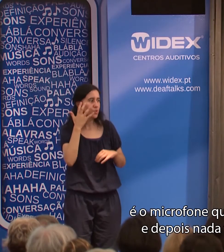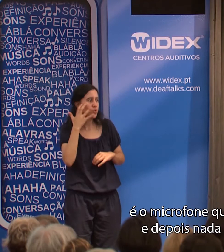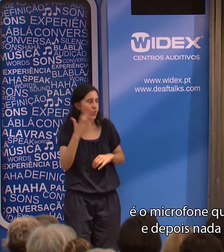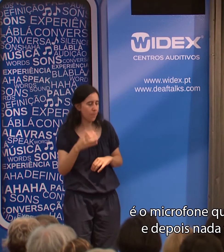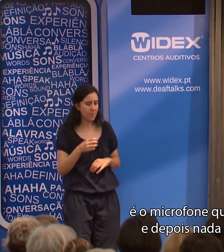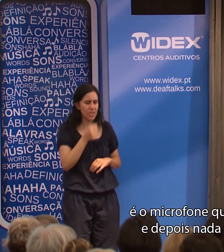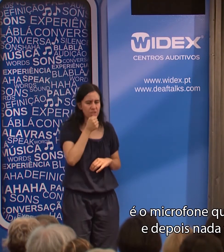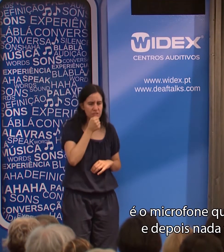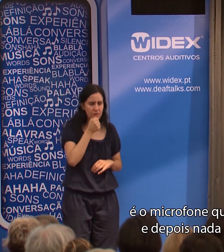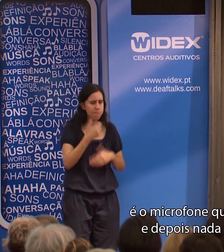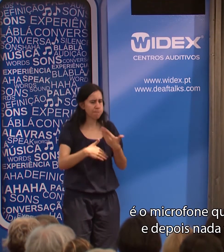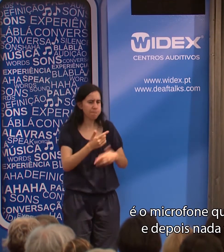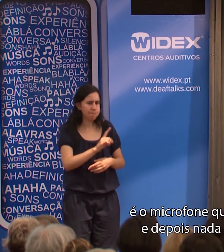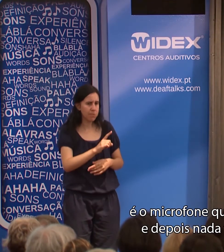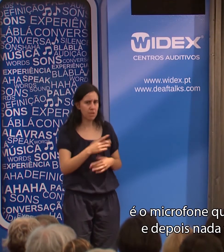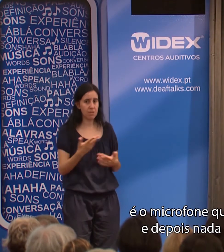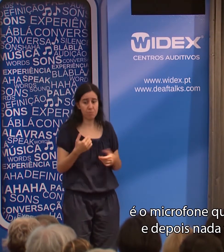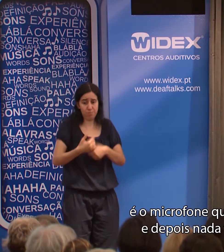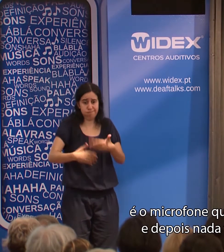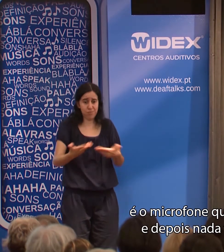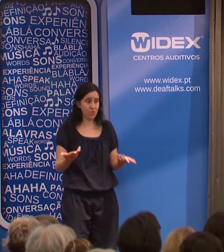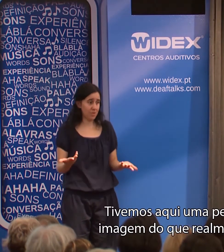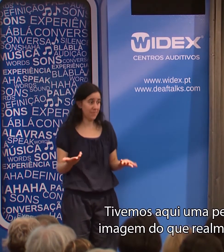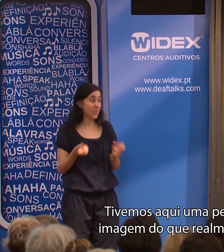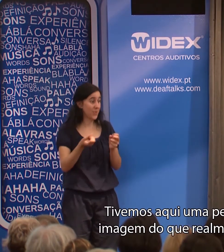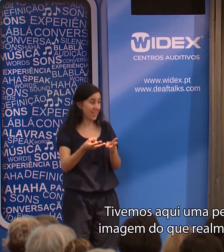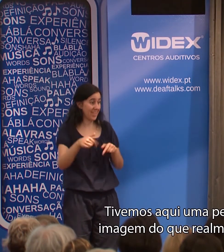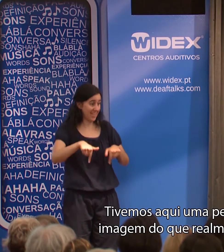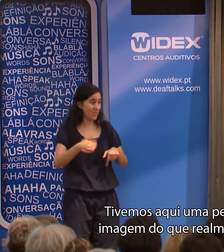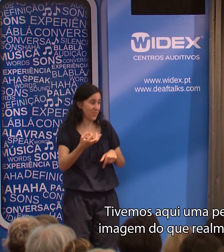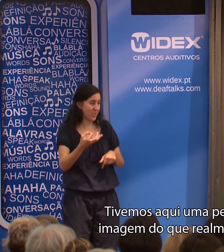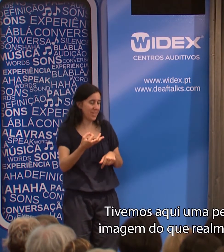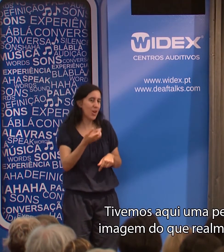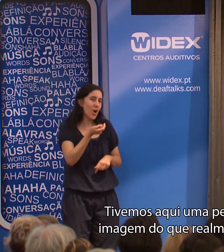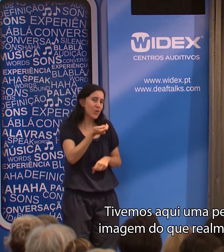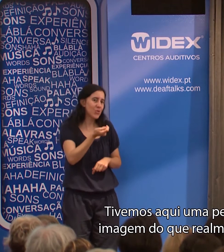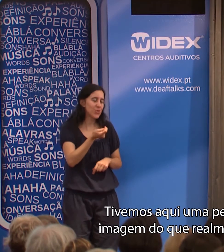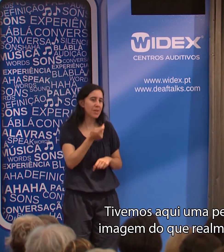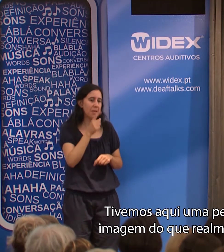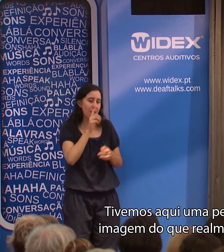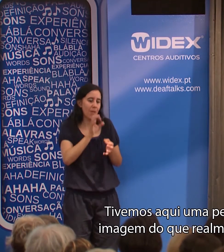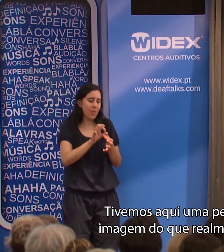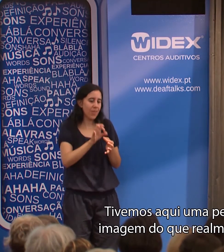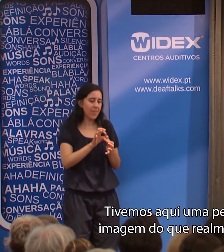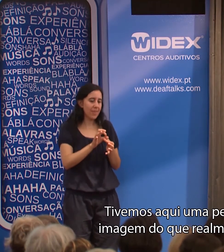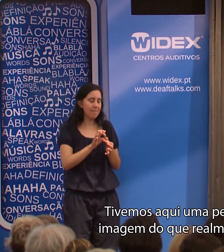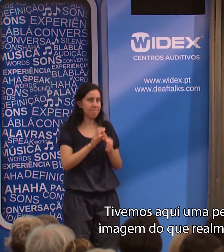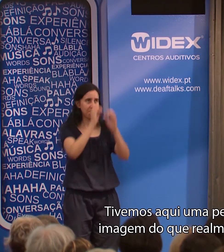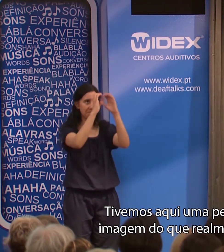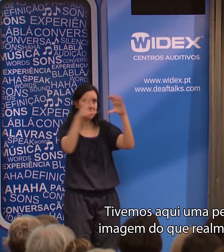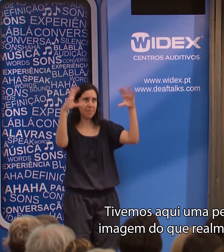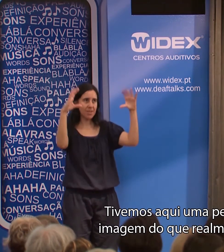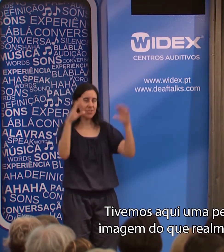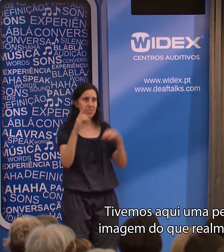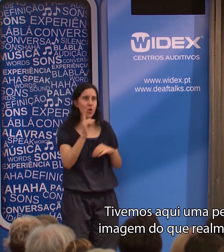o microfone que não funciona e depois nada funciona, ok? Tivemos aqui uma pequena e uma breve imagem do